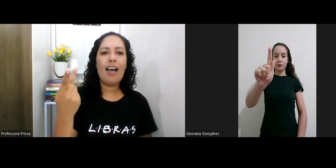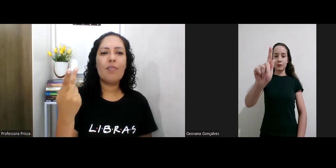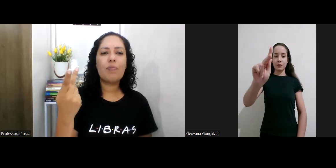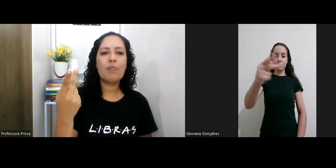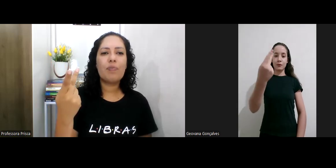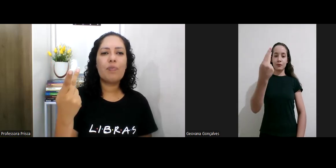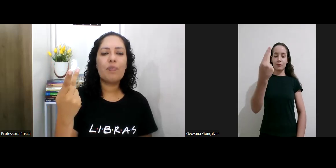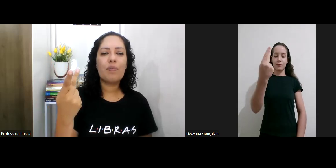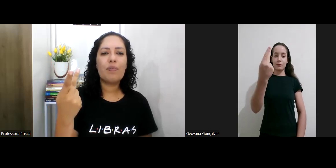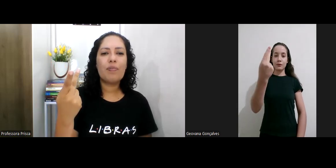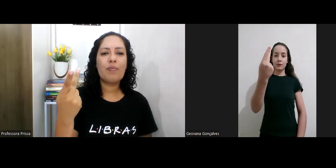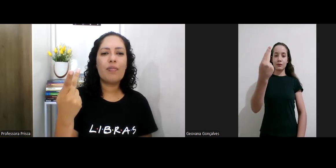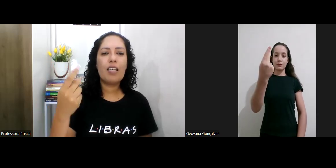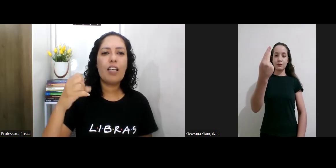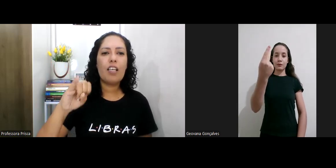H,